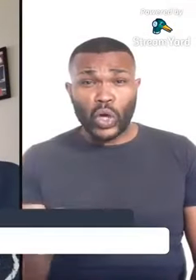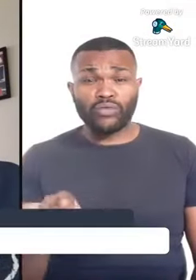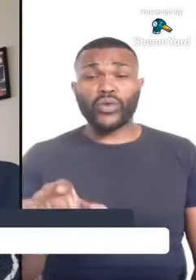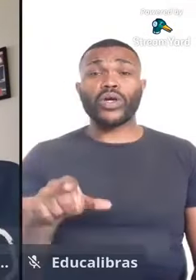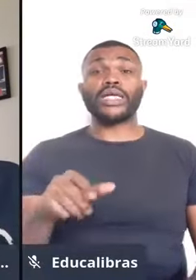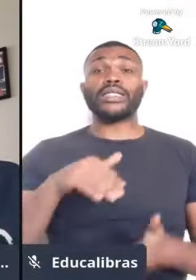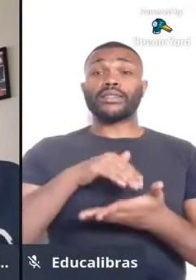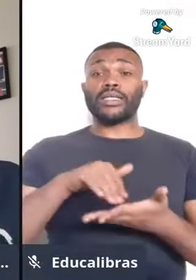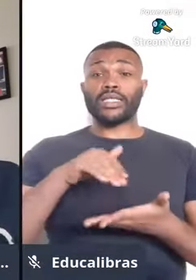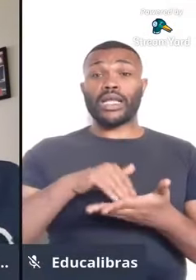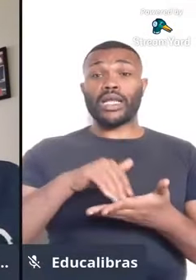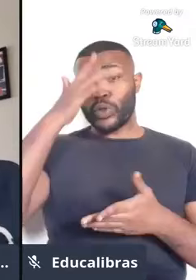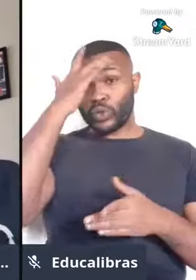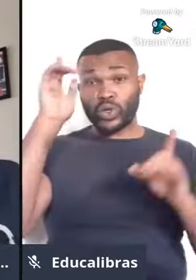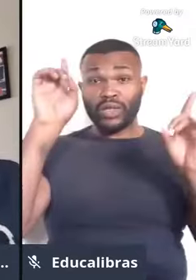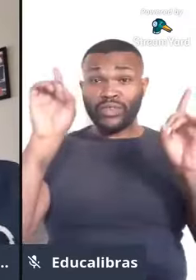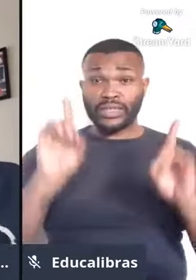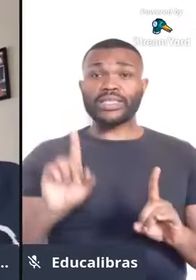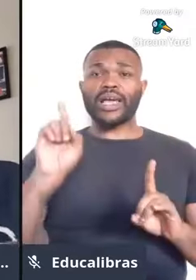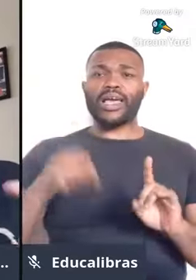é uma referência nacional mesmo.